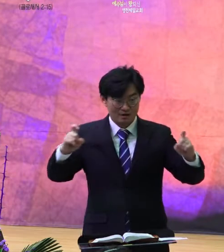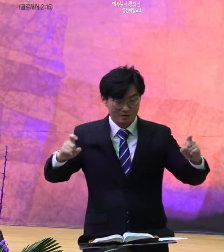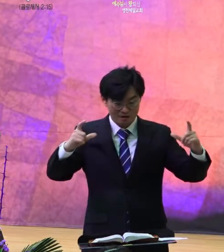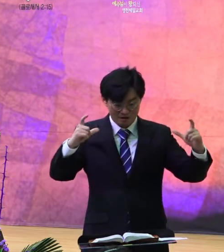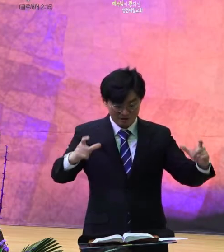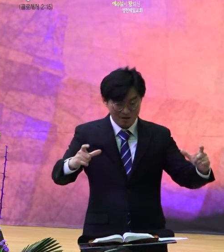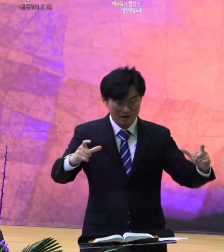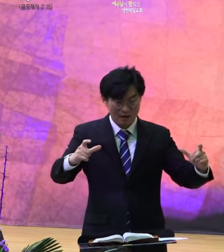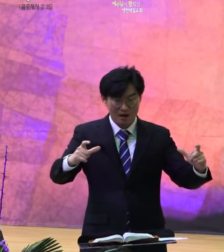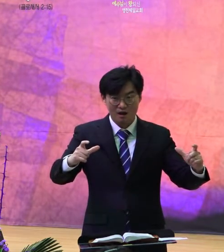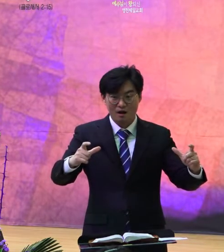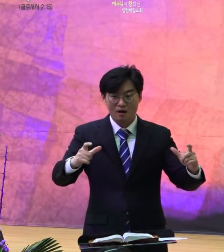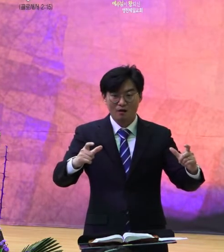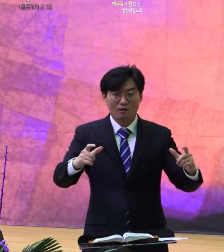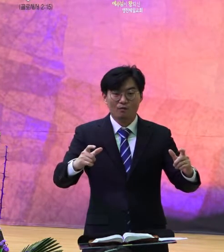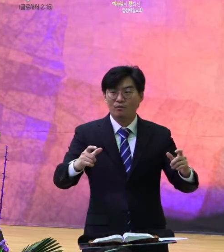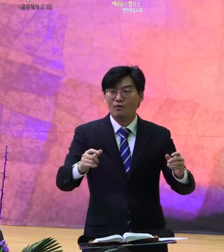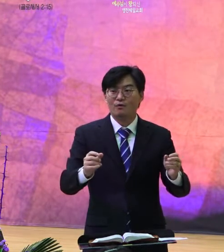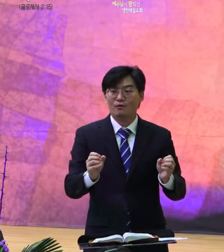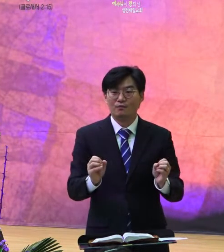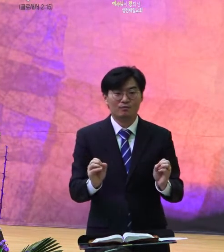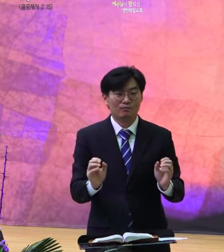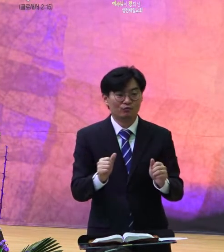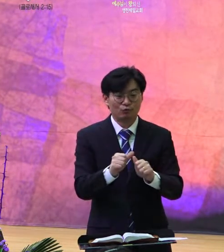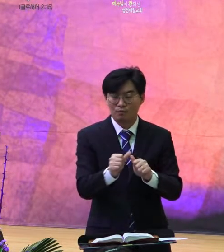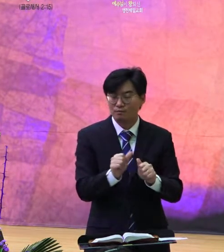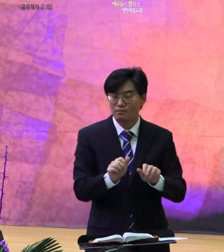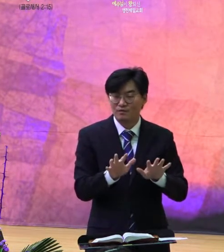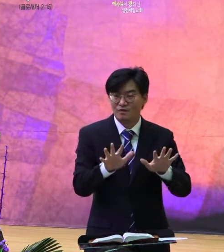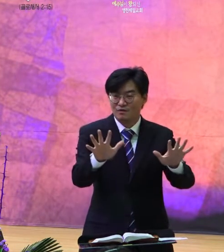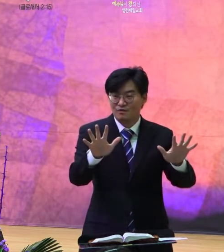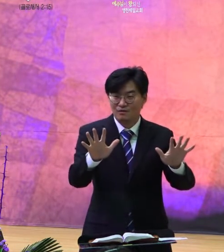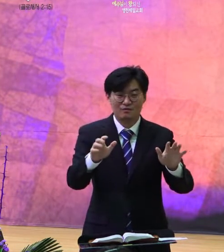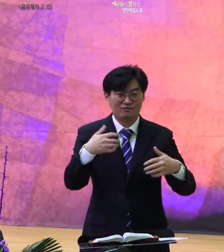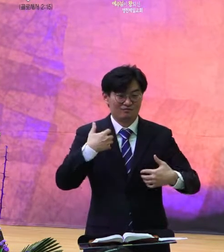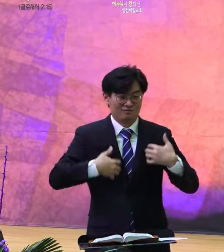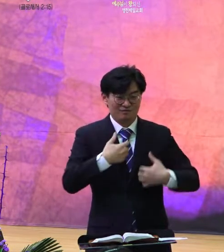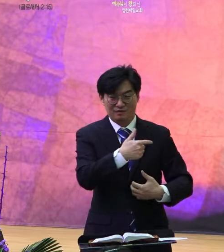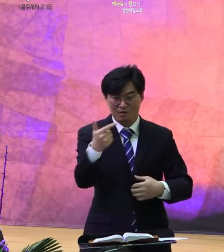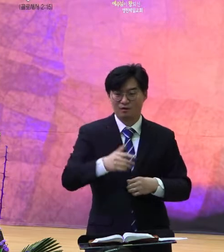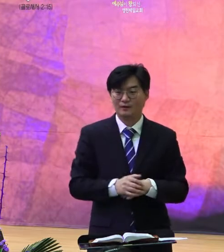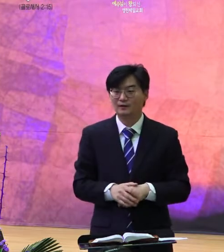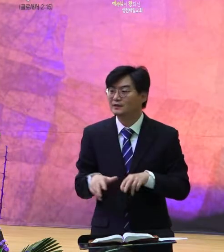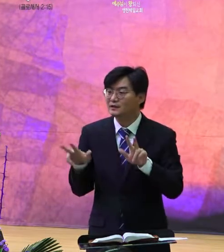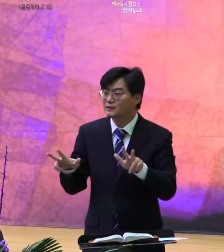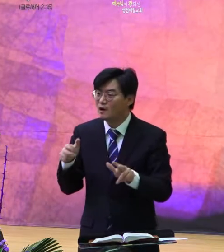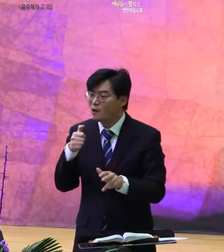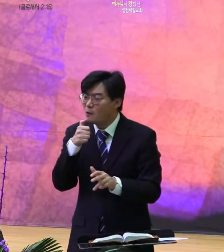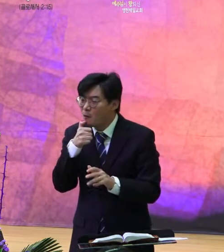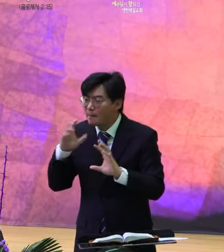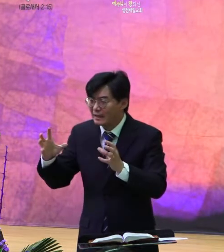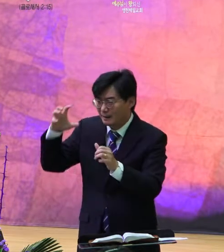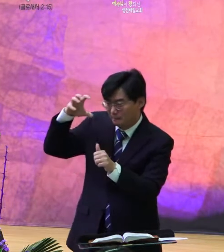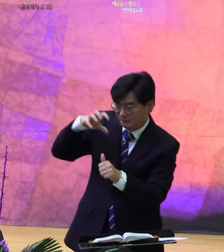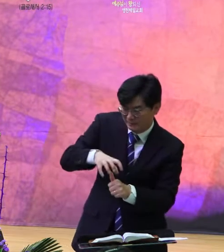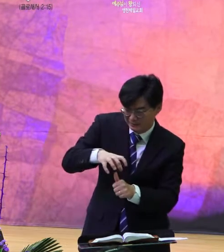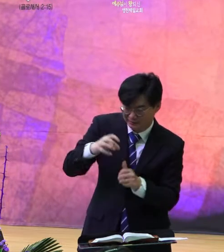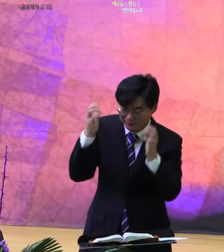자신들을 로마의 압제로부터 구원해 주실 것이라고 굳게 믿고 있었습니다. 예수님이 그들이